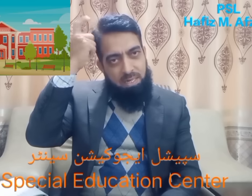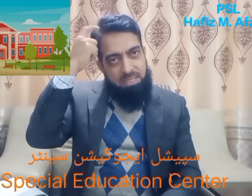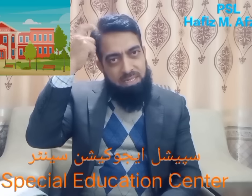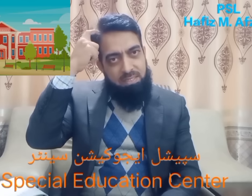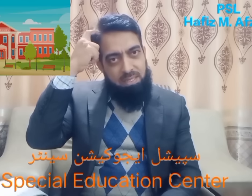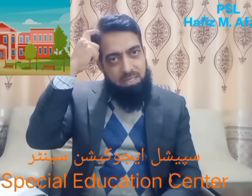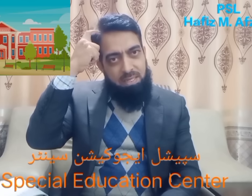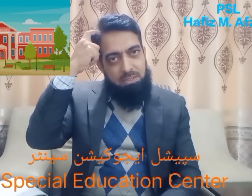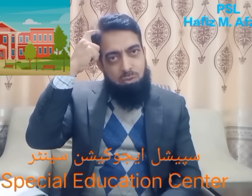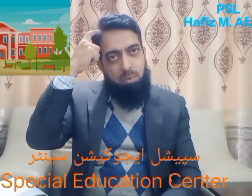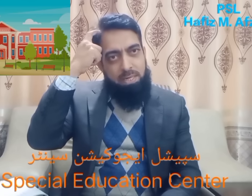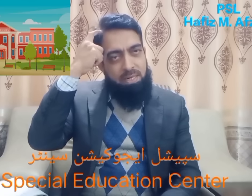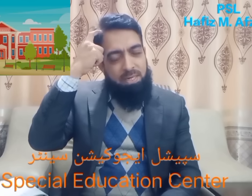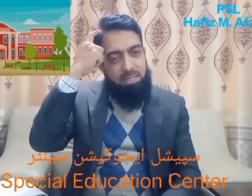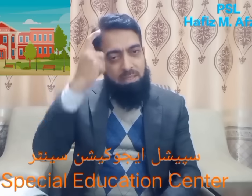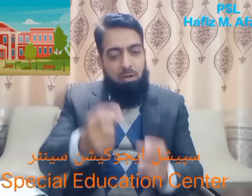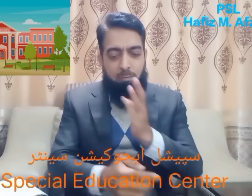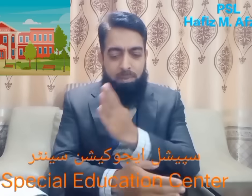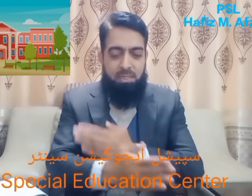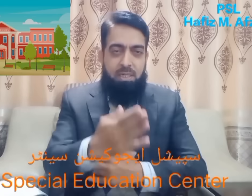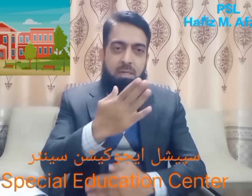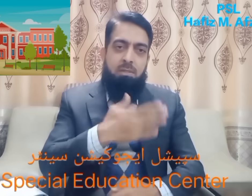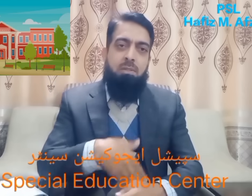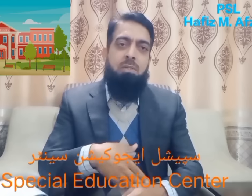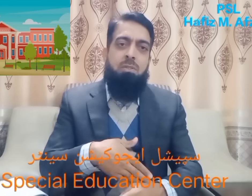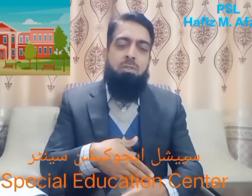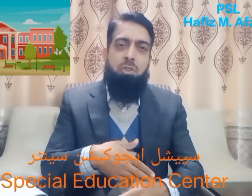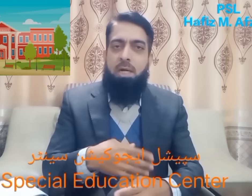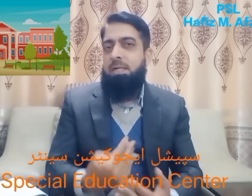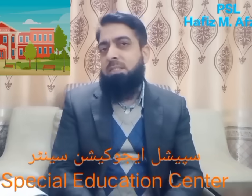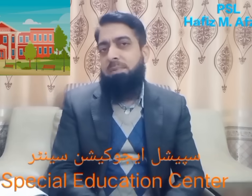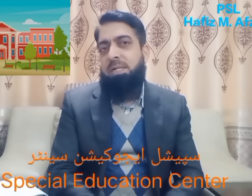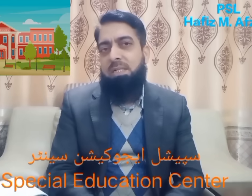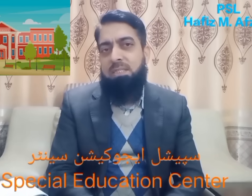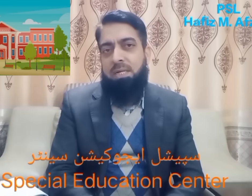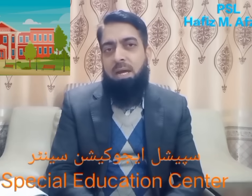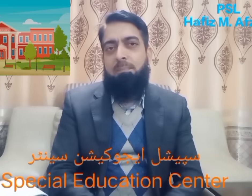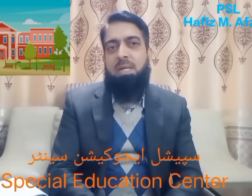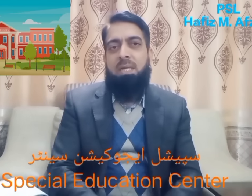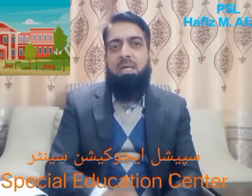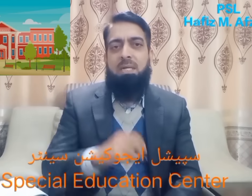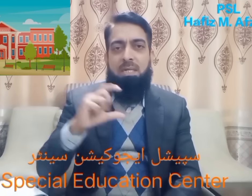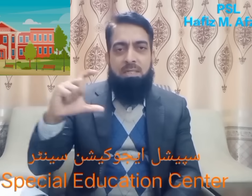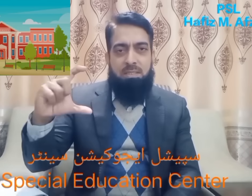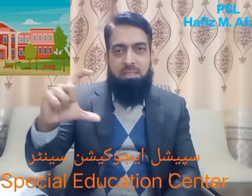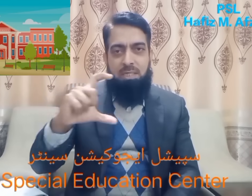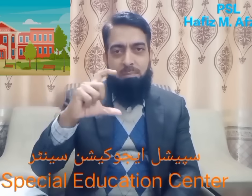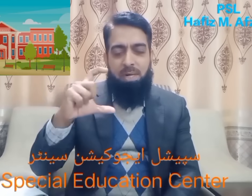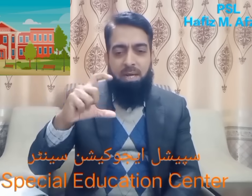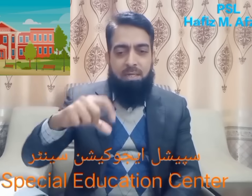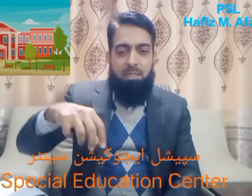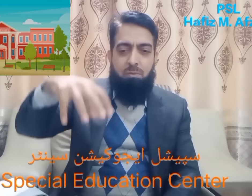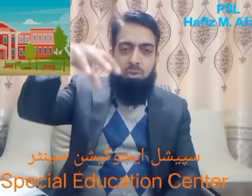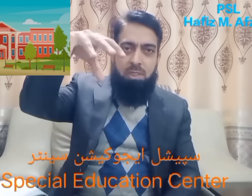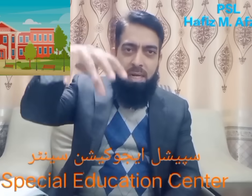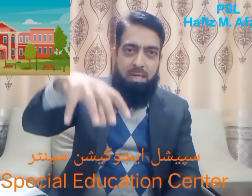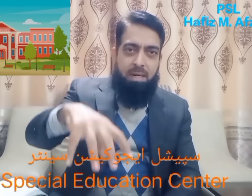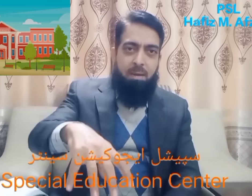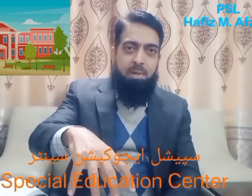दिमाग का साइन करेंगे जिसको IDD कहते हैं, और फिर ये 4 डिसेबिलिटीज का नाम लेके सी बना के तो जगह का नाम